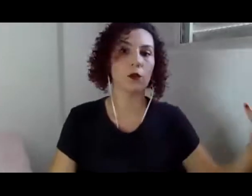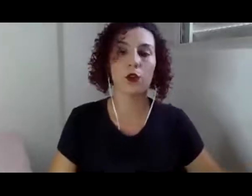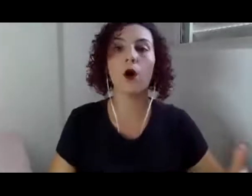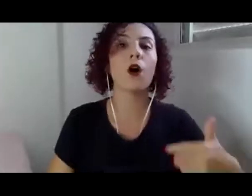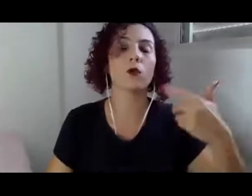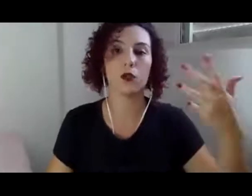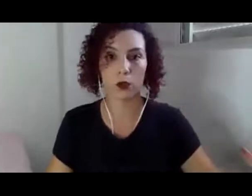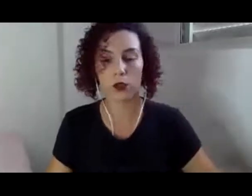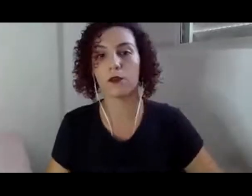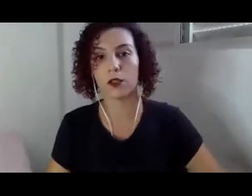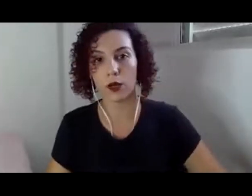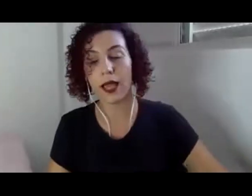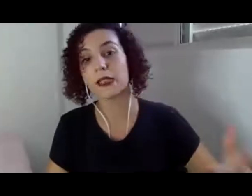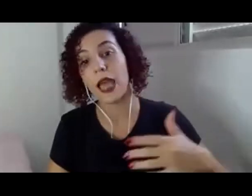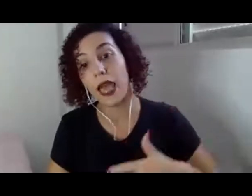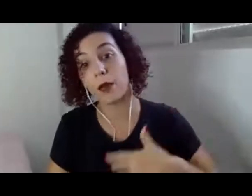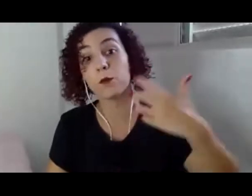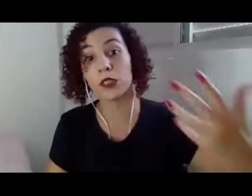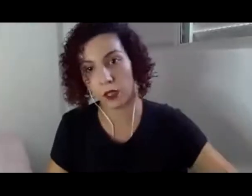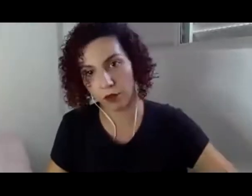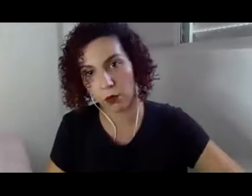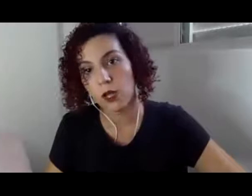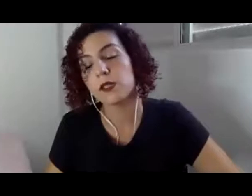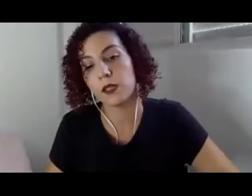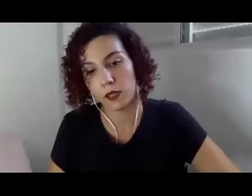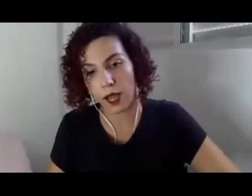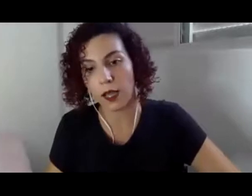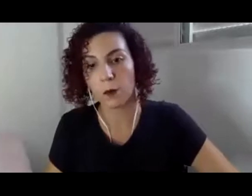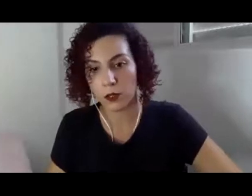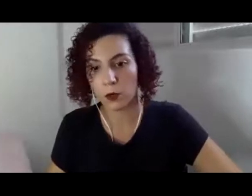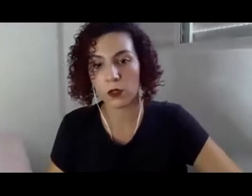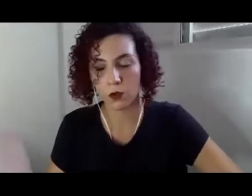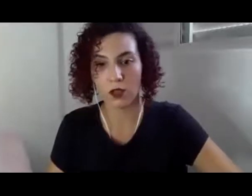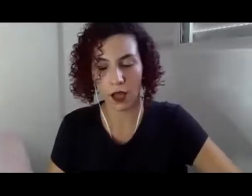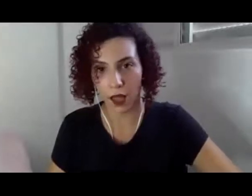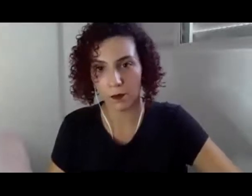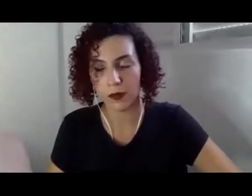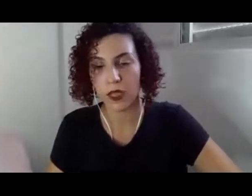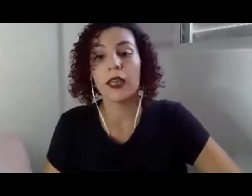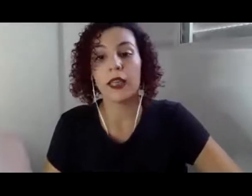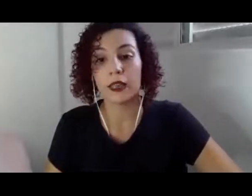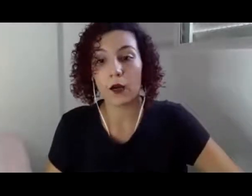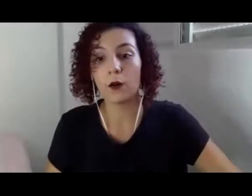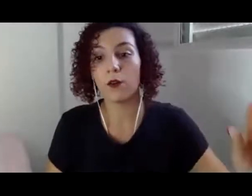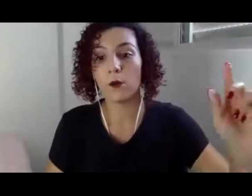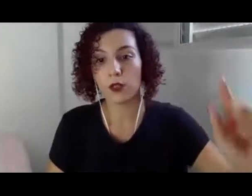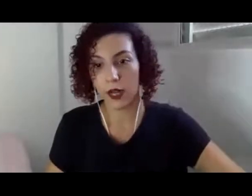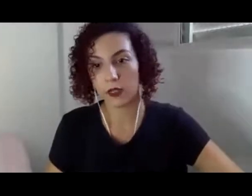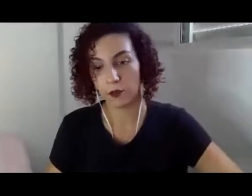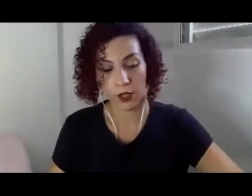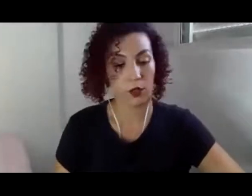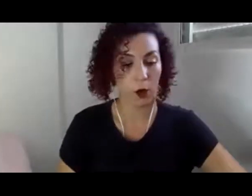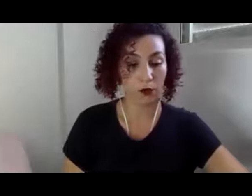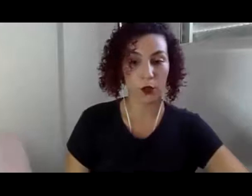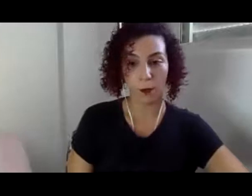de fonoaudiólogos e outros profissionais, é possível se ensinar uma pessoa surda a falar. Então, eu vou mostrar